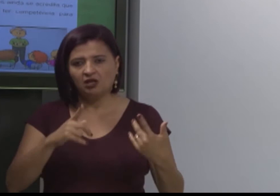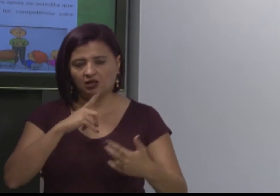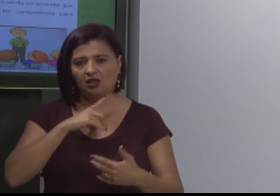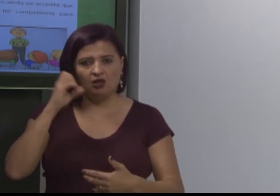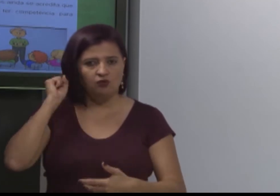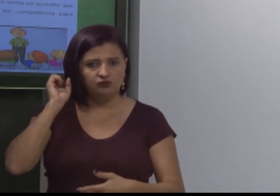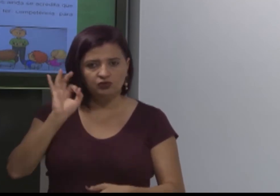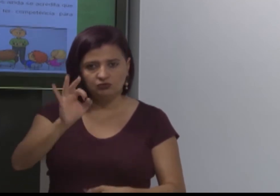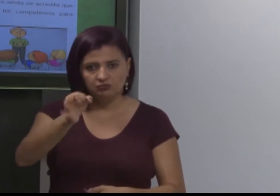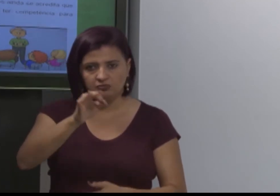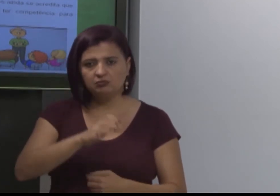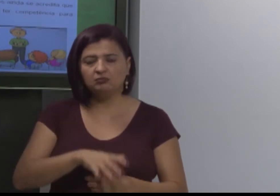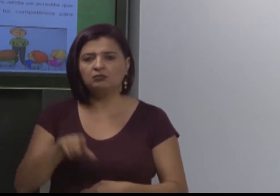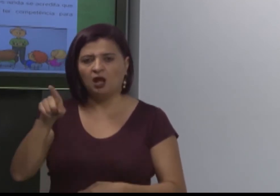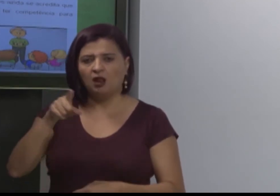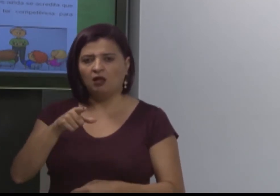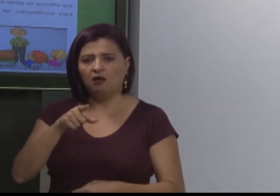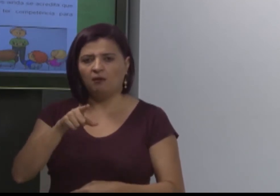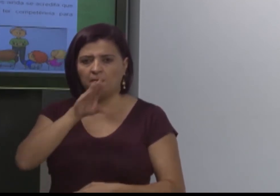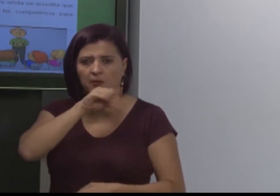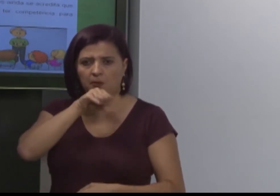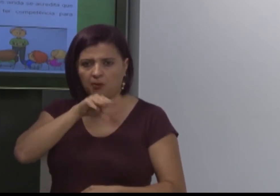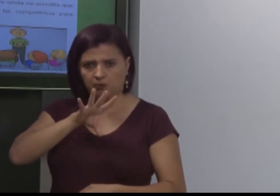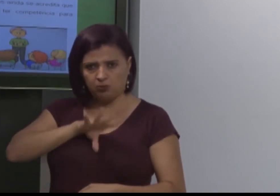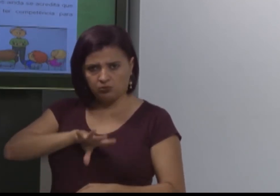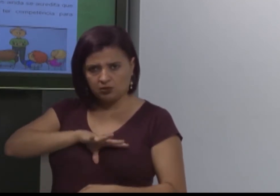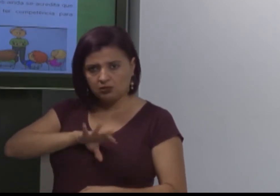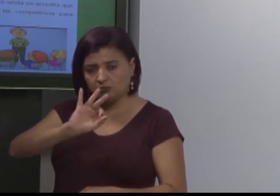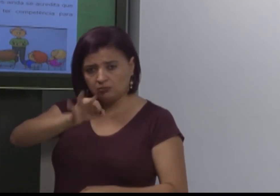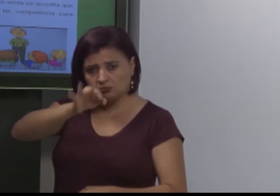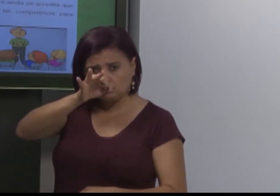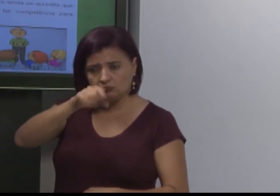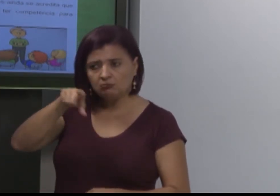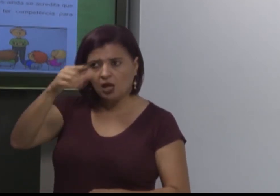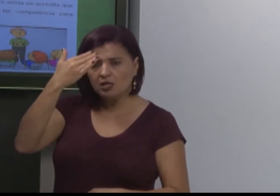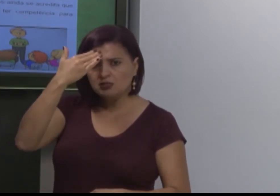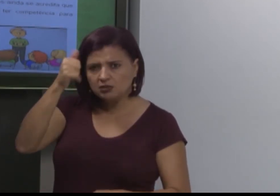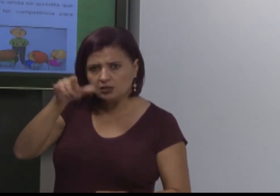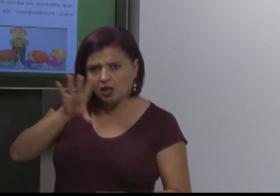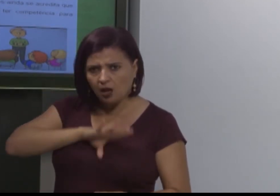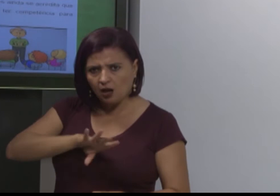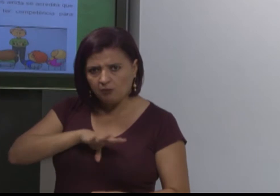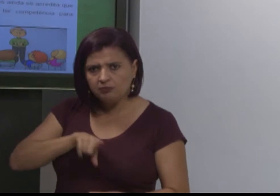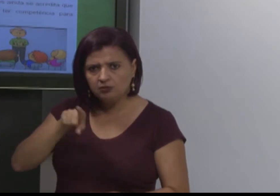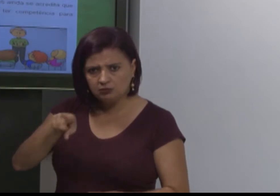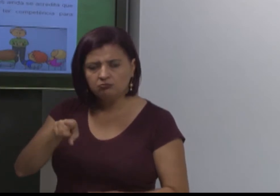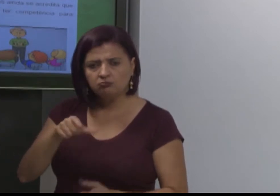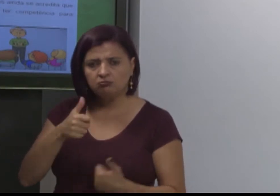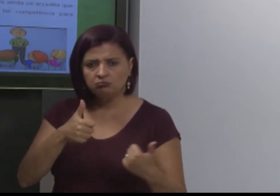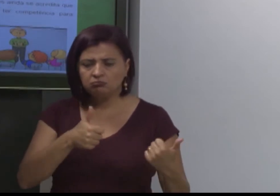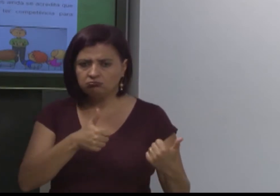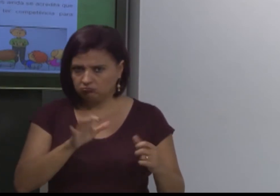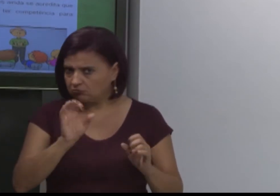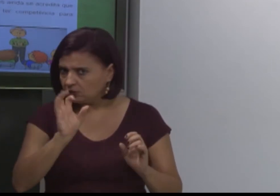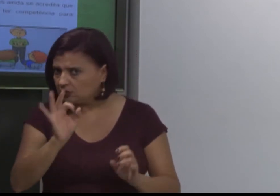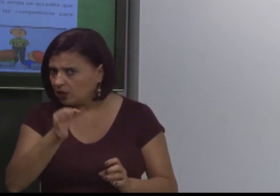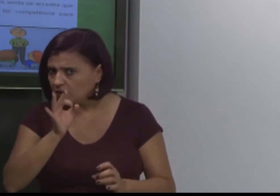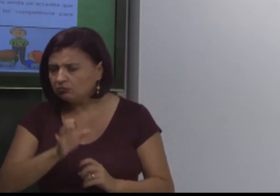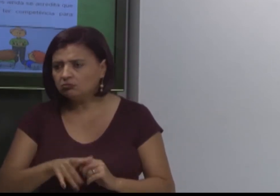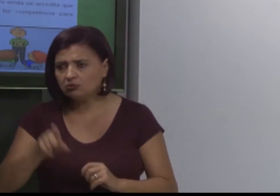Há ali um contexto com vizinhos, ouvintes, familiares que utilizam português, sabem o português,